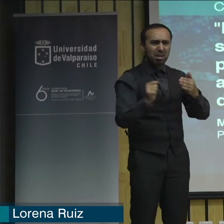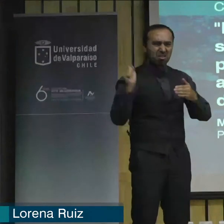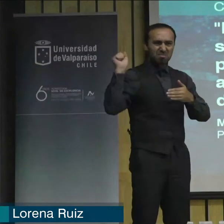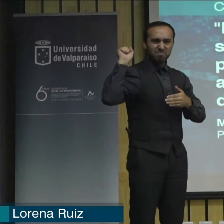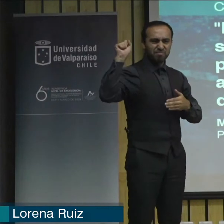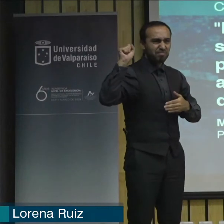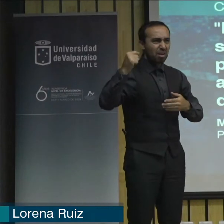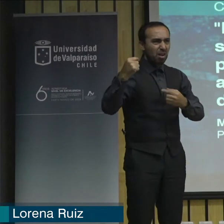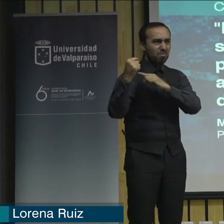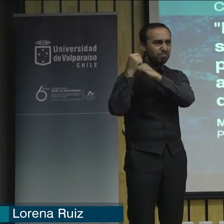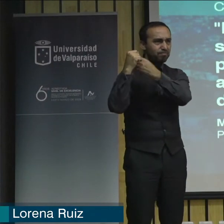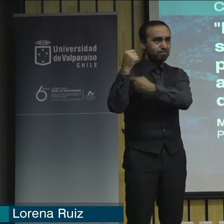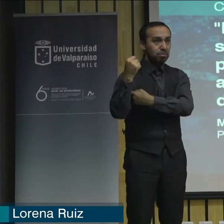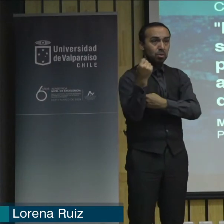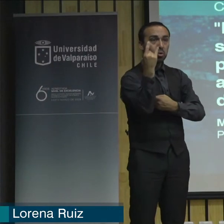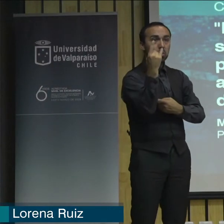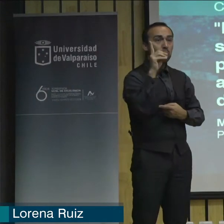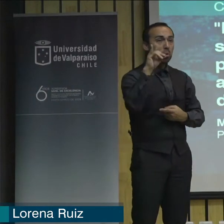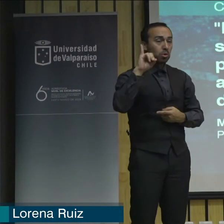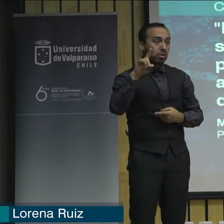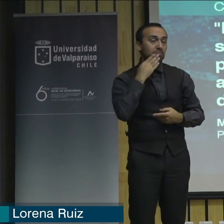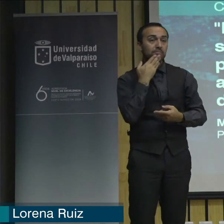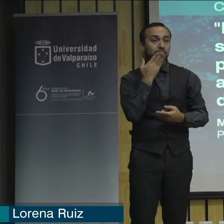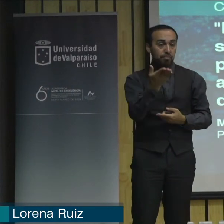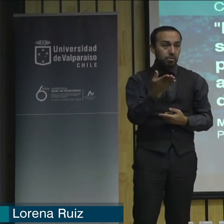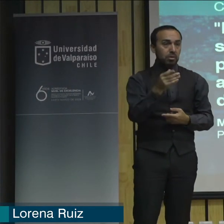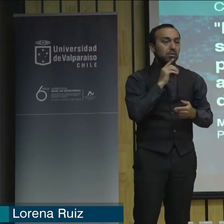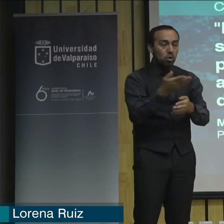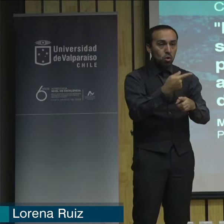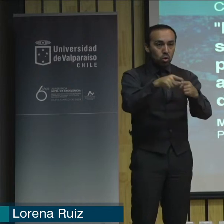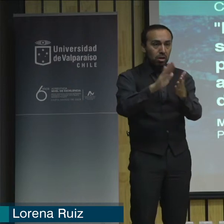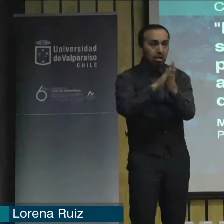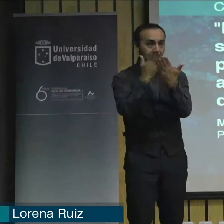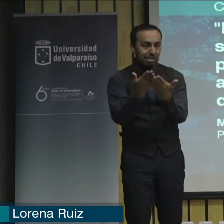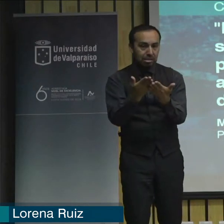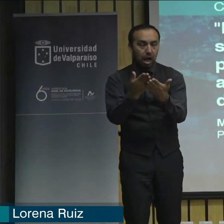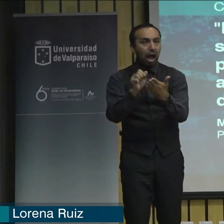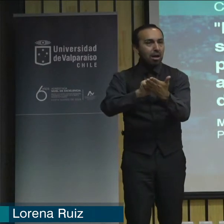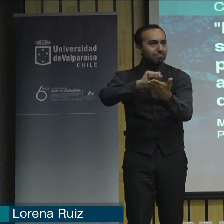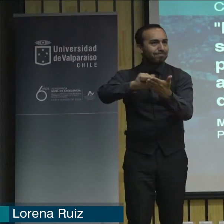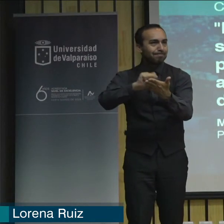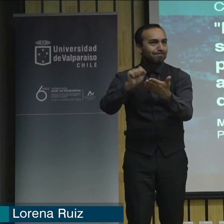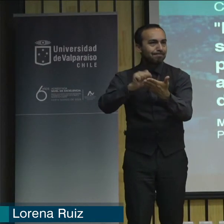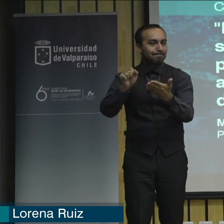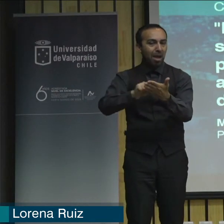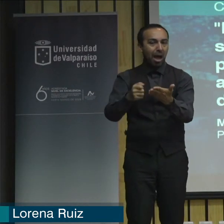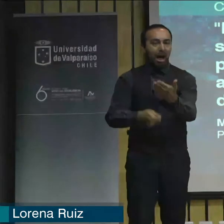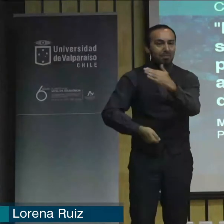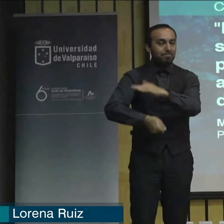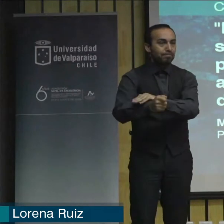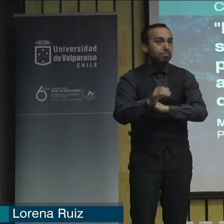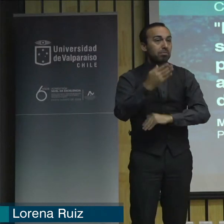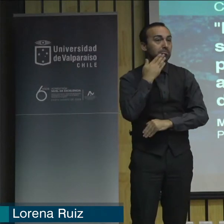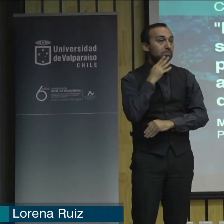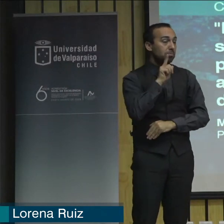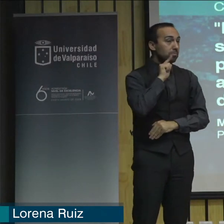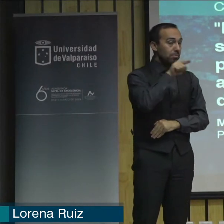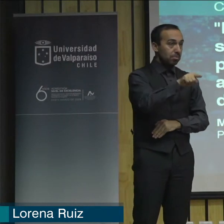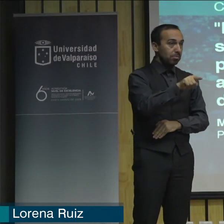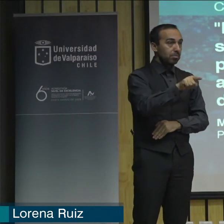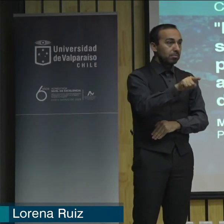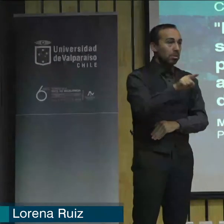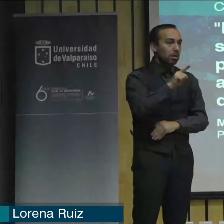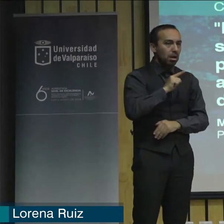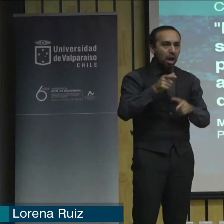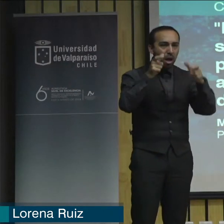años de gremialismo en Chile la máquina para defraudar los casos penta isokemich y la versión actualizada de el Imperio del opus Dei